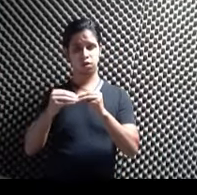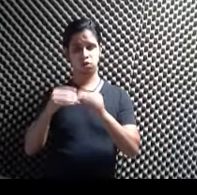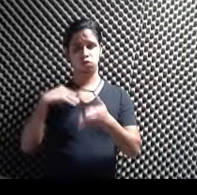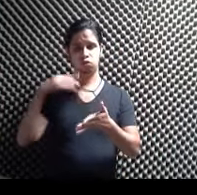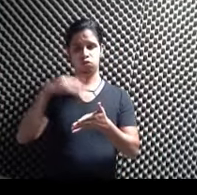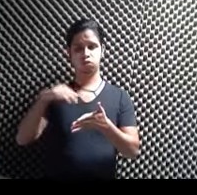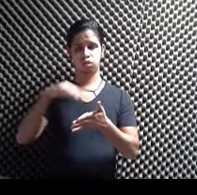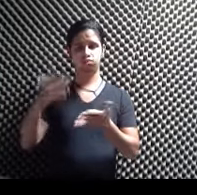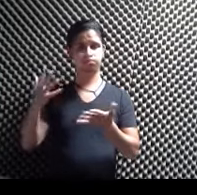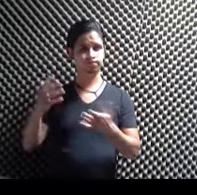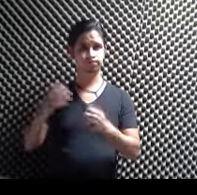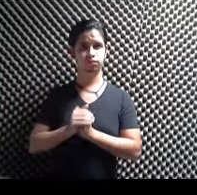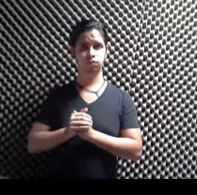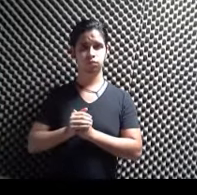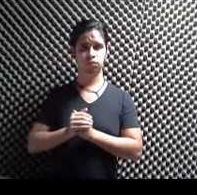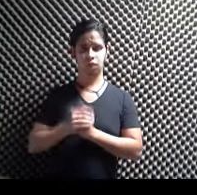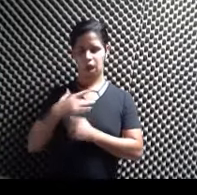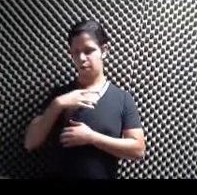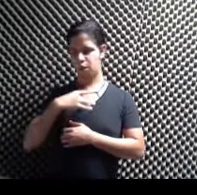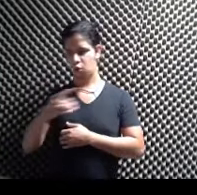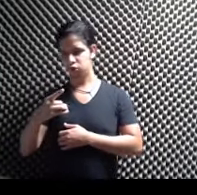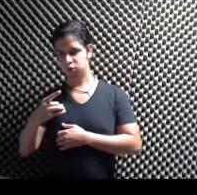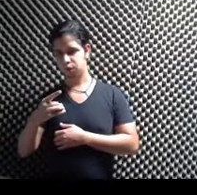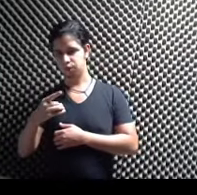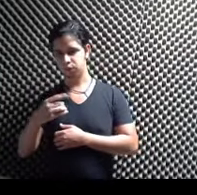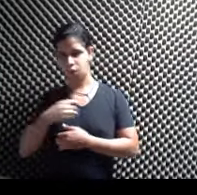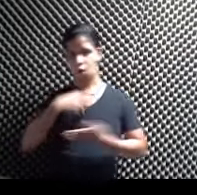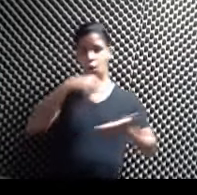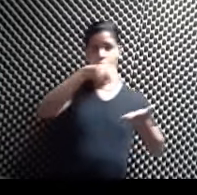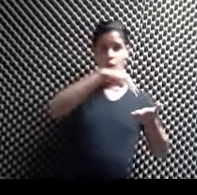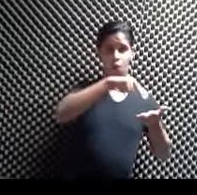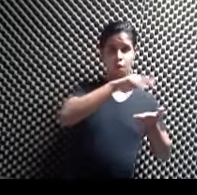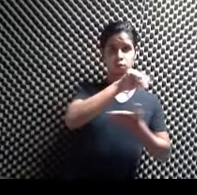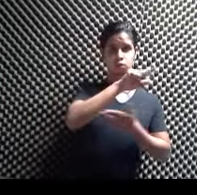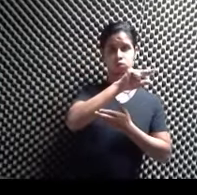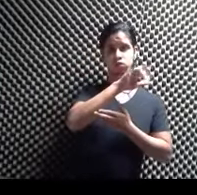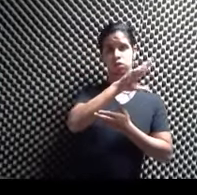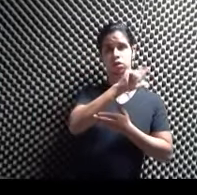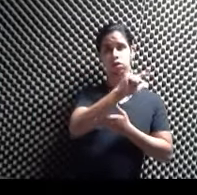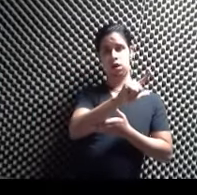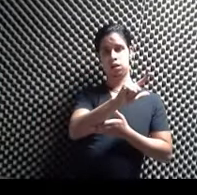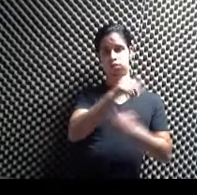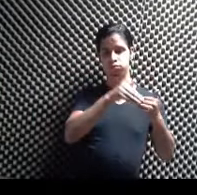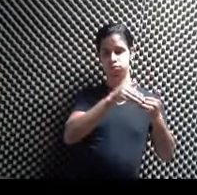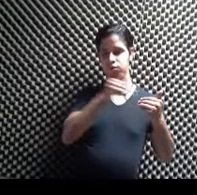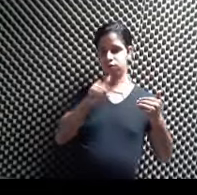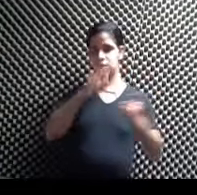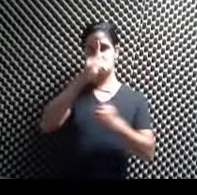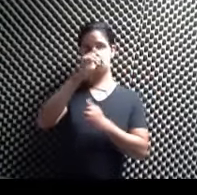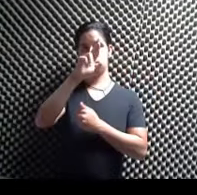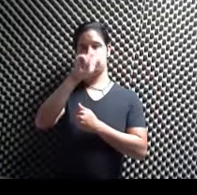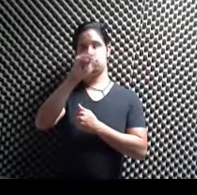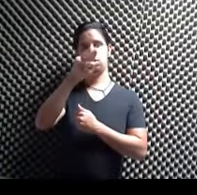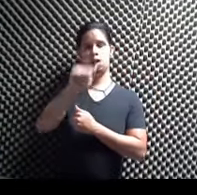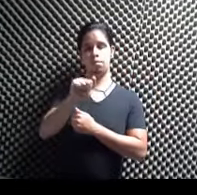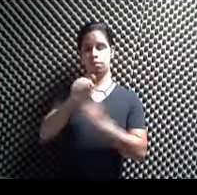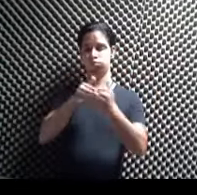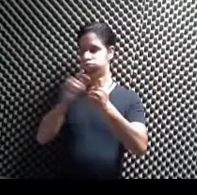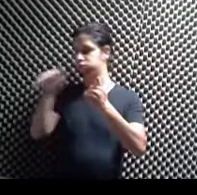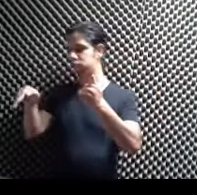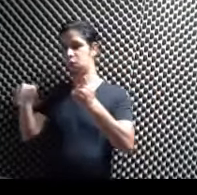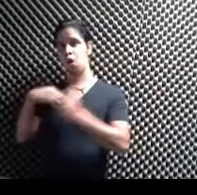gusta hacer. Sería como que musical, drama, comedia. Realmente. Pues fíjate, si me pones a coger, yo creo que sí. ¿Qué cosa? Yo creo que sí. Mira cómo es la vida. Eso es así.